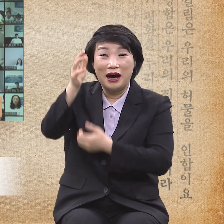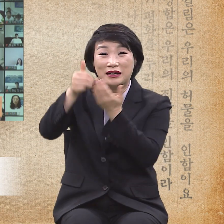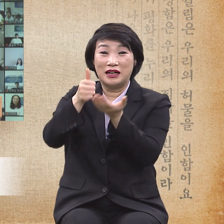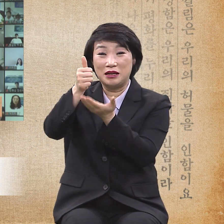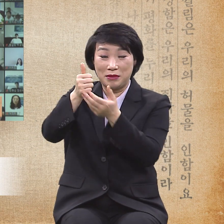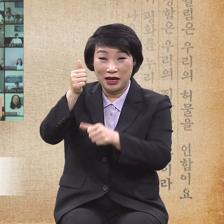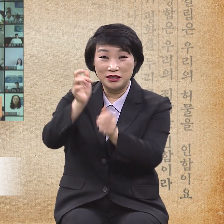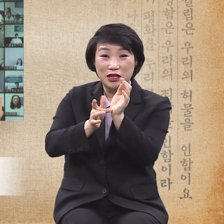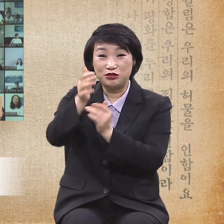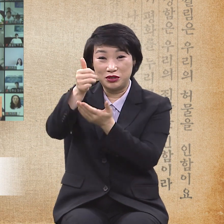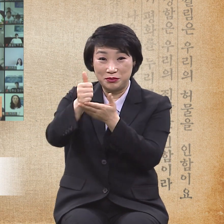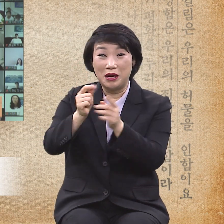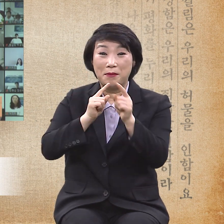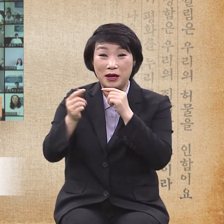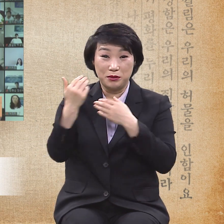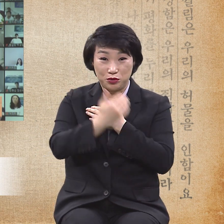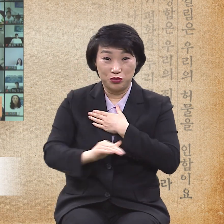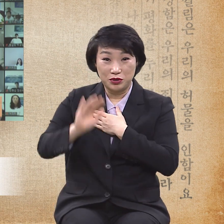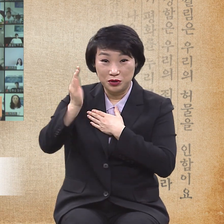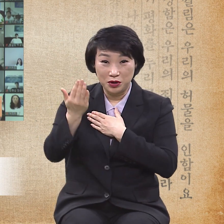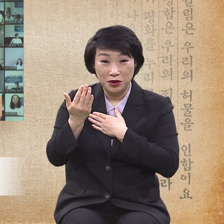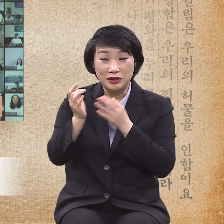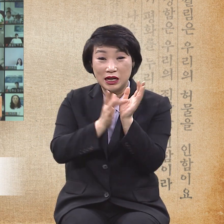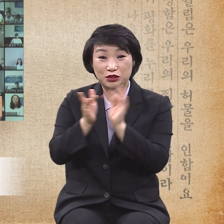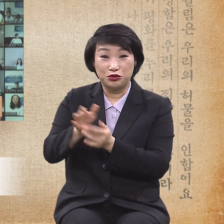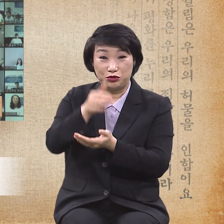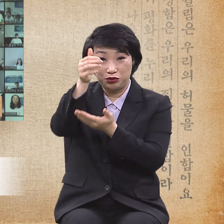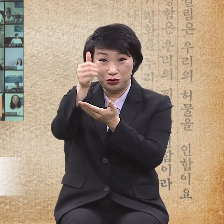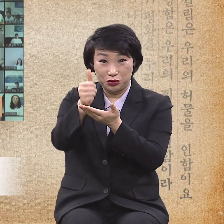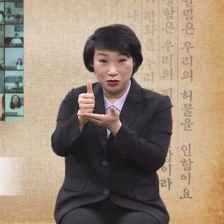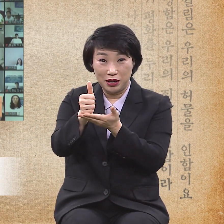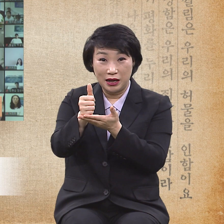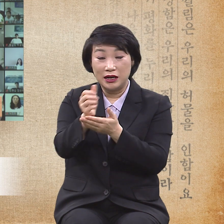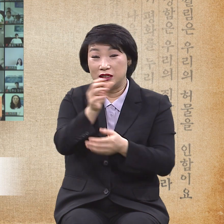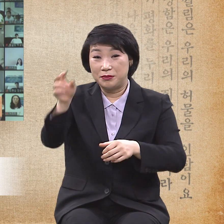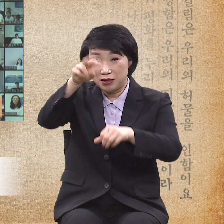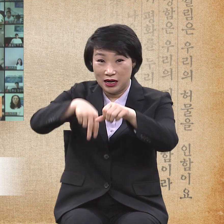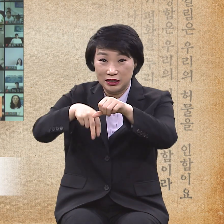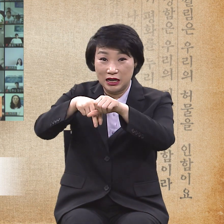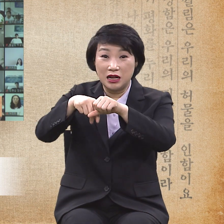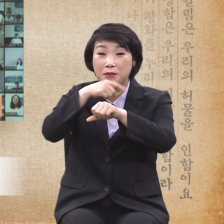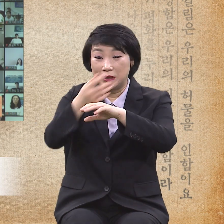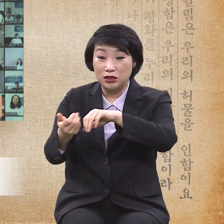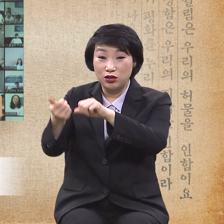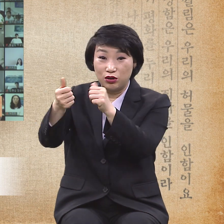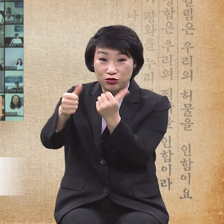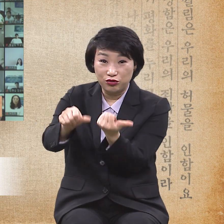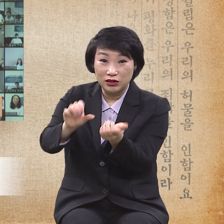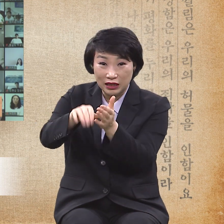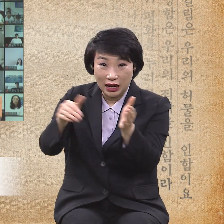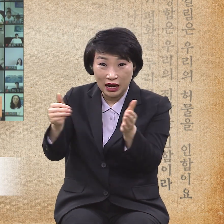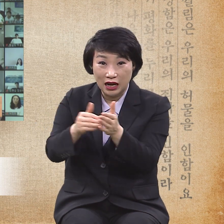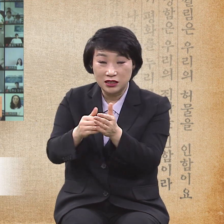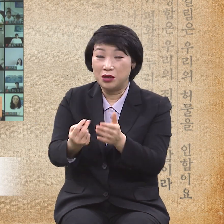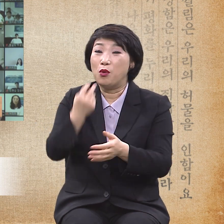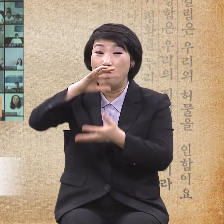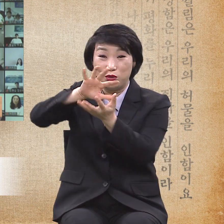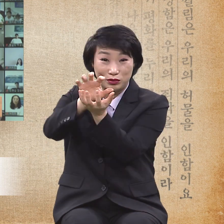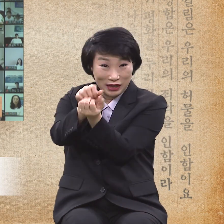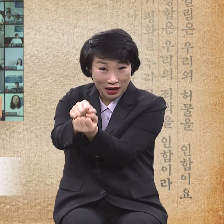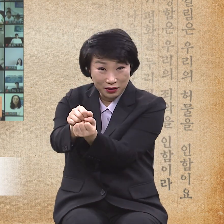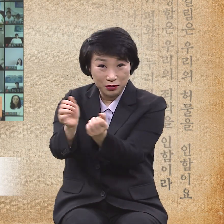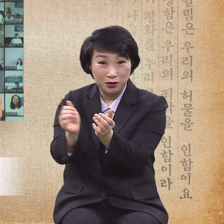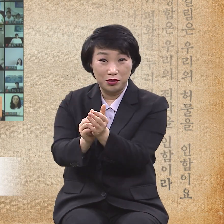하나님의 아들 말씀이 육신이신 예수 그리스도의 십자가에 달려 피 흘려 죽기까지 목숨을